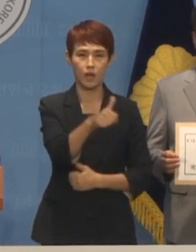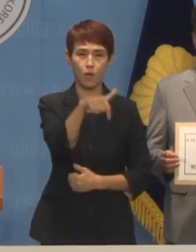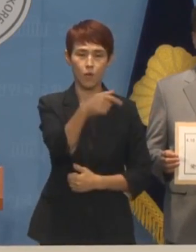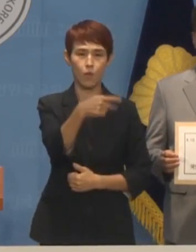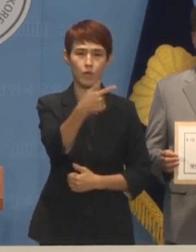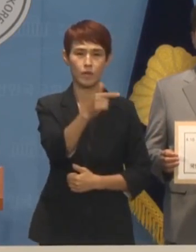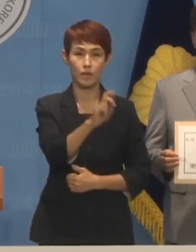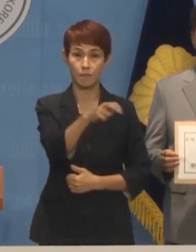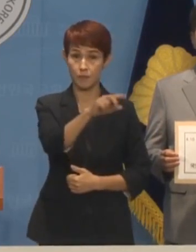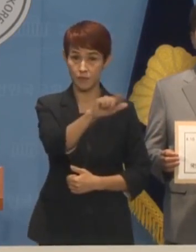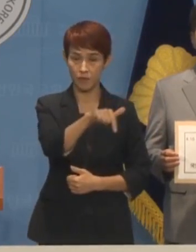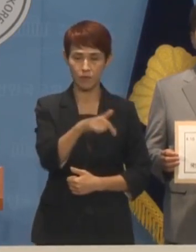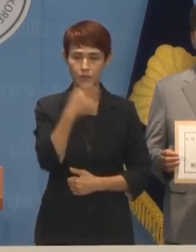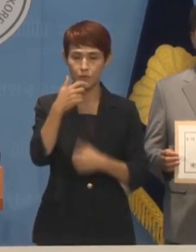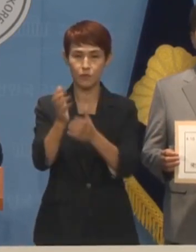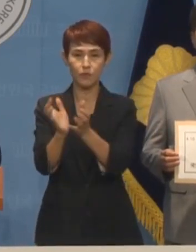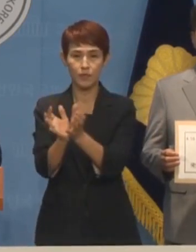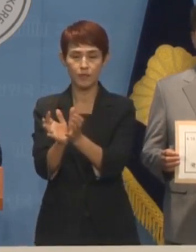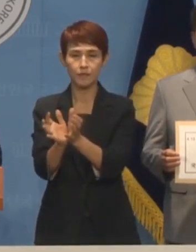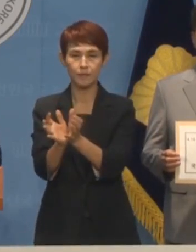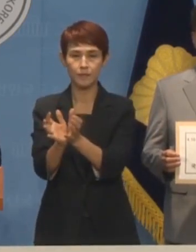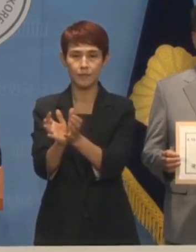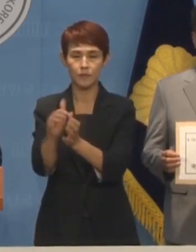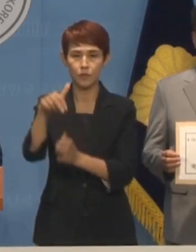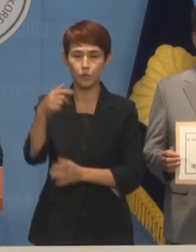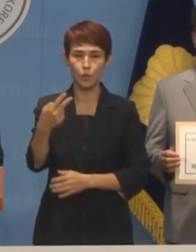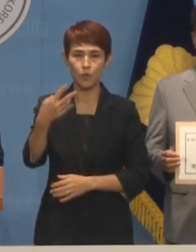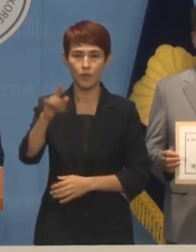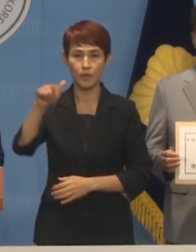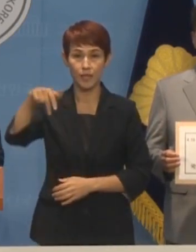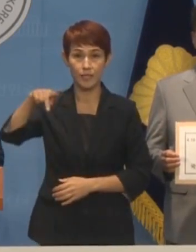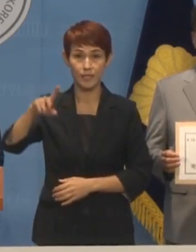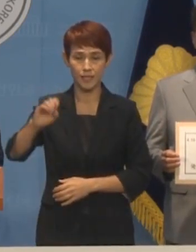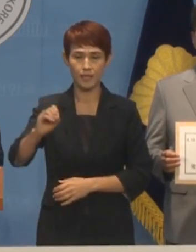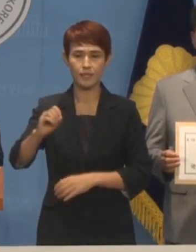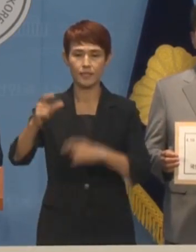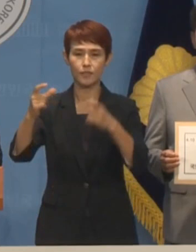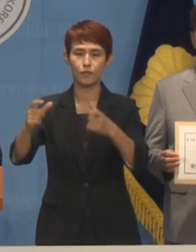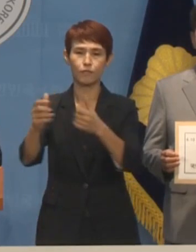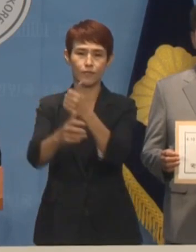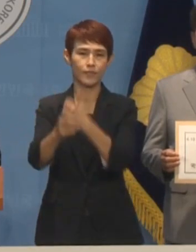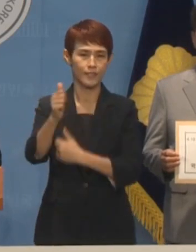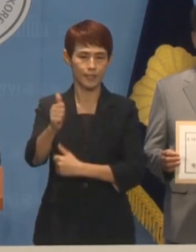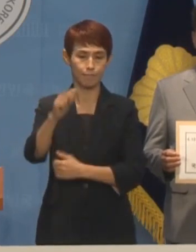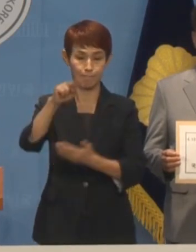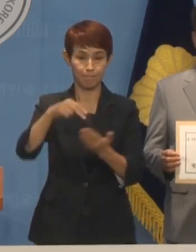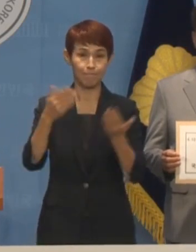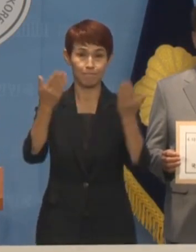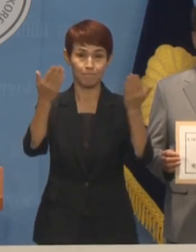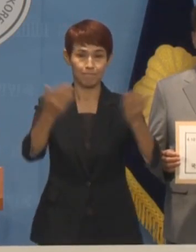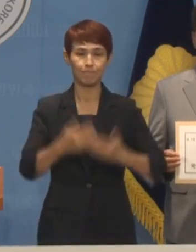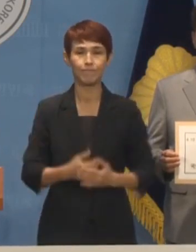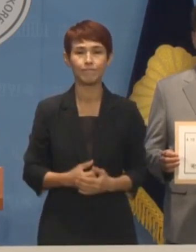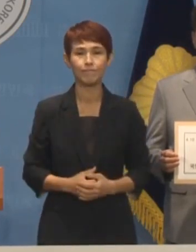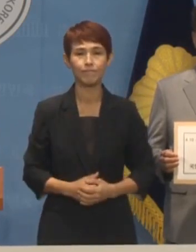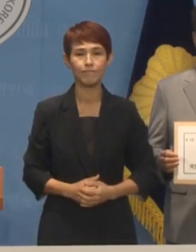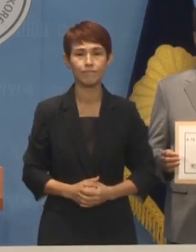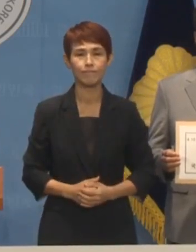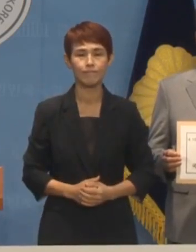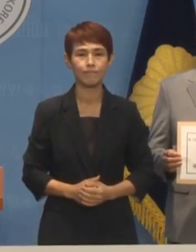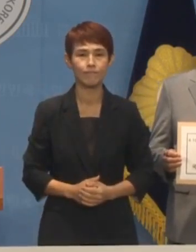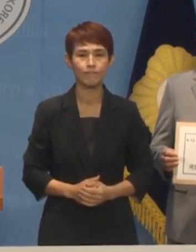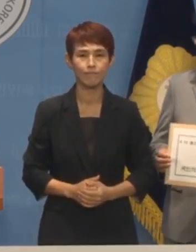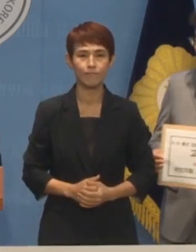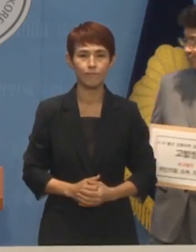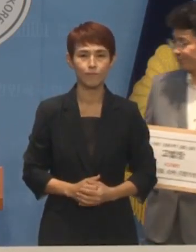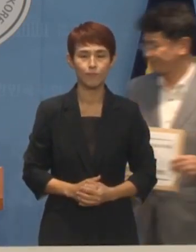그리고 더불어민주당의 그 조택상 지역위원장님께서 낭독해 주시겠습니다. 순서대로 낭독